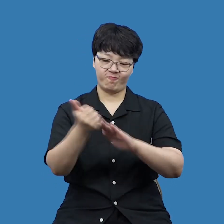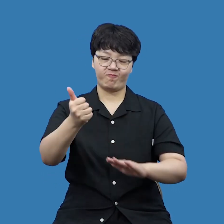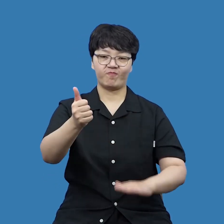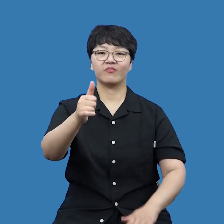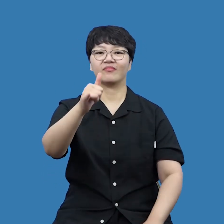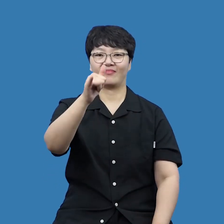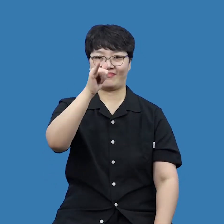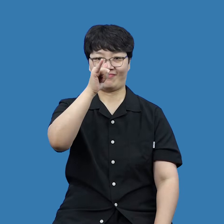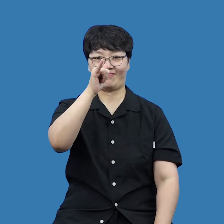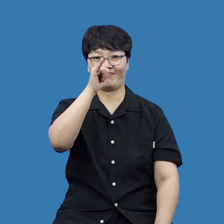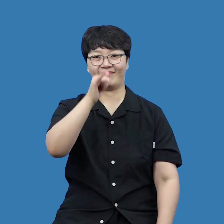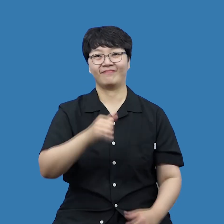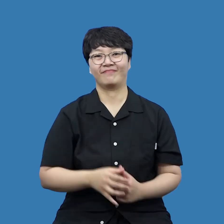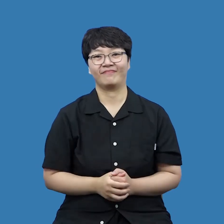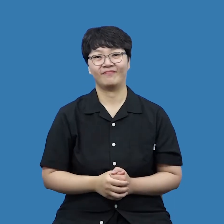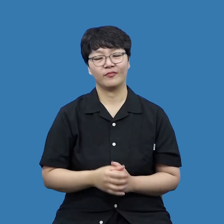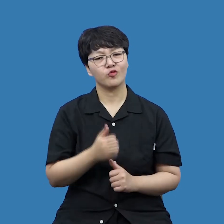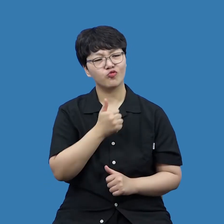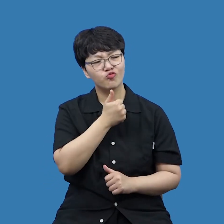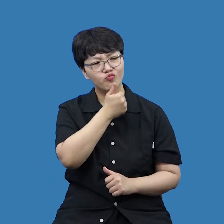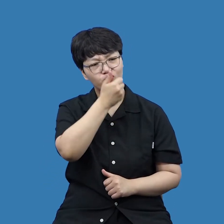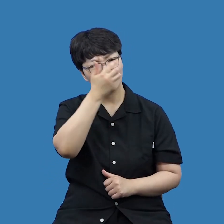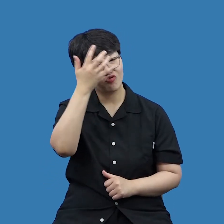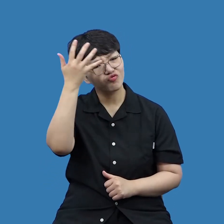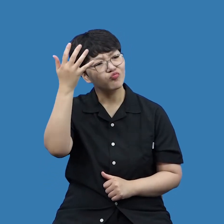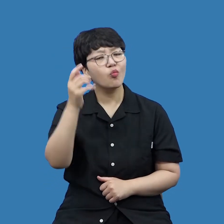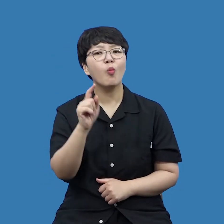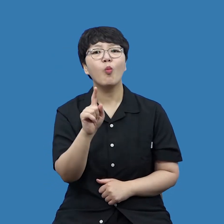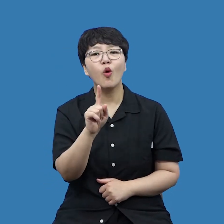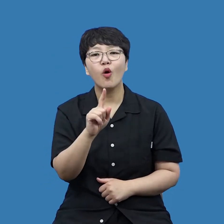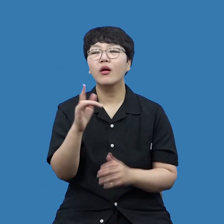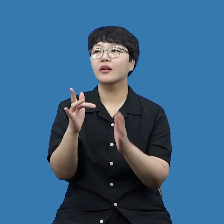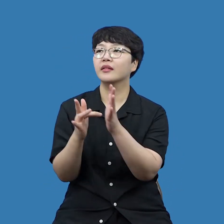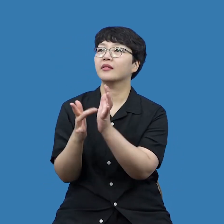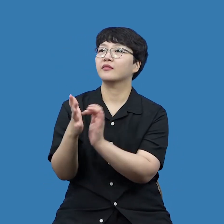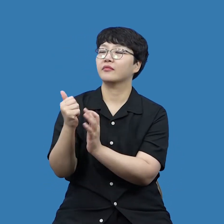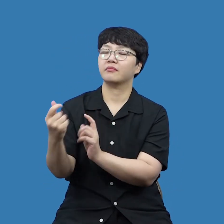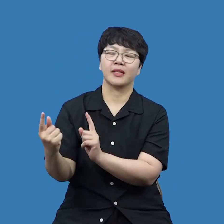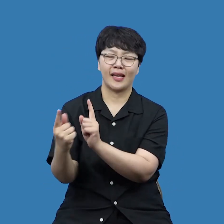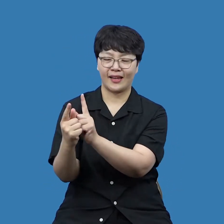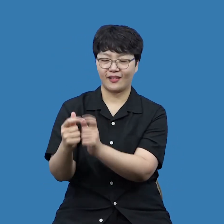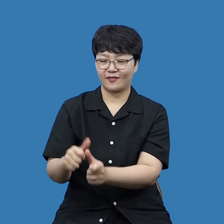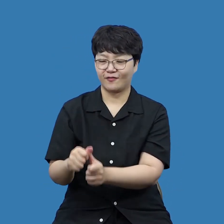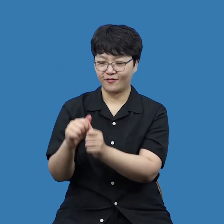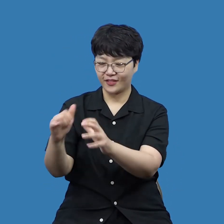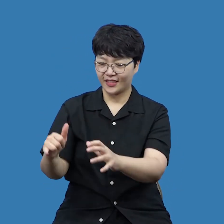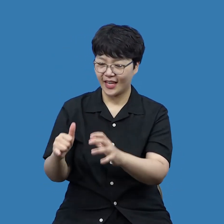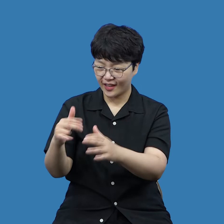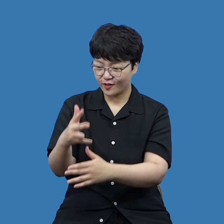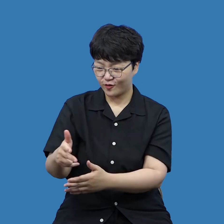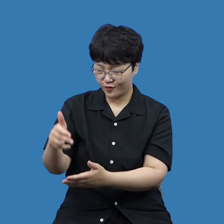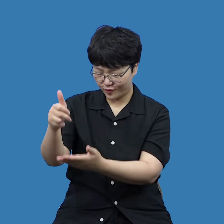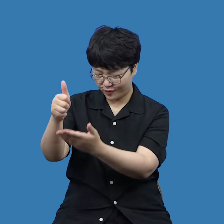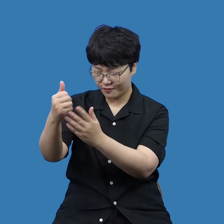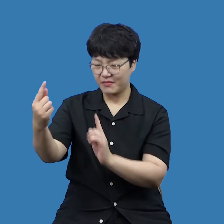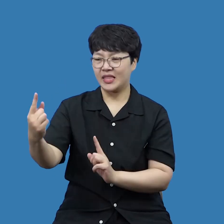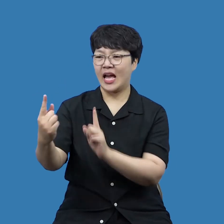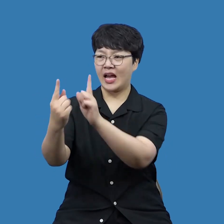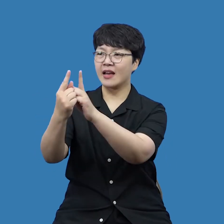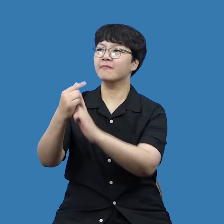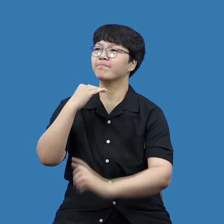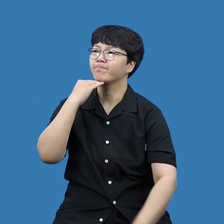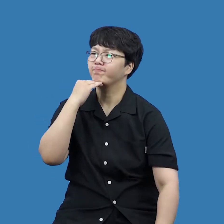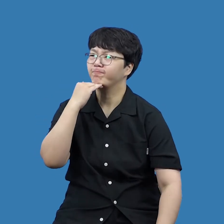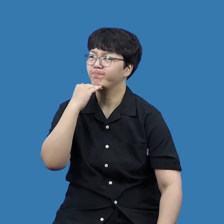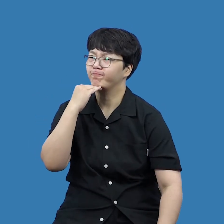그들에게 경건한 꿈이 있었습니다. 경건한 꿈이 뭐냐? 메시아를 만날 꿈. 그들은 메시아를 기다리는 메시아 만남의 꿈이